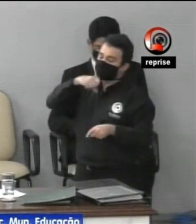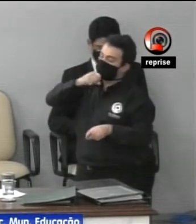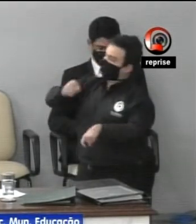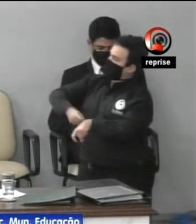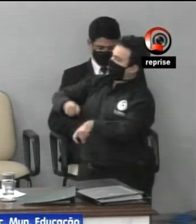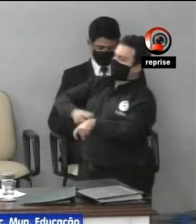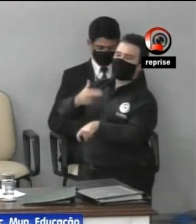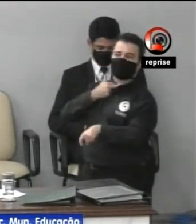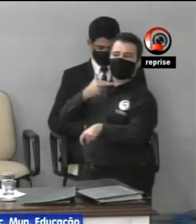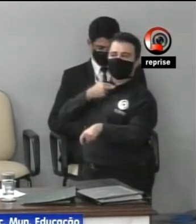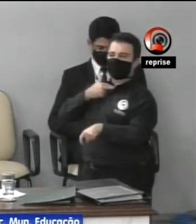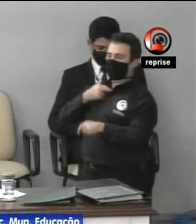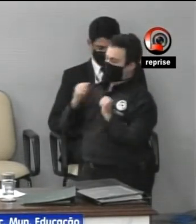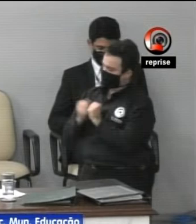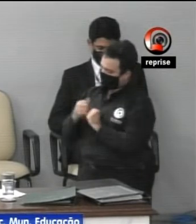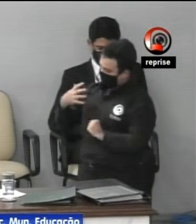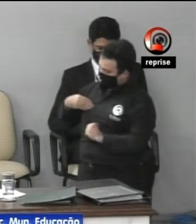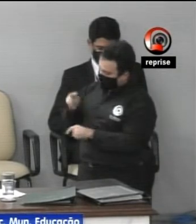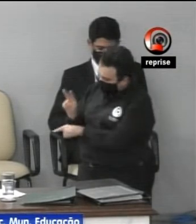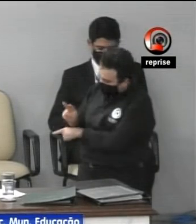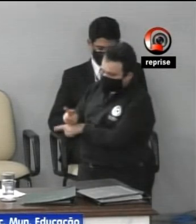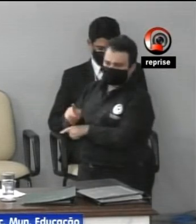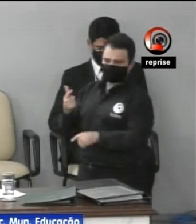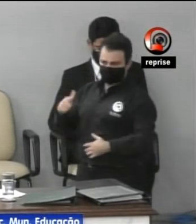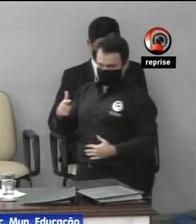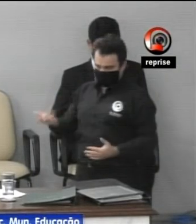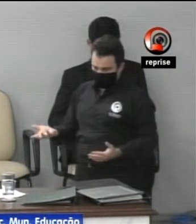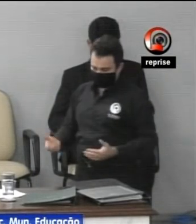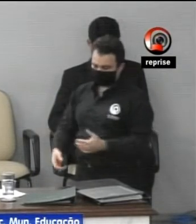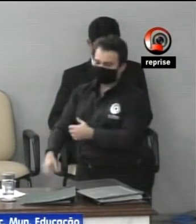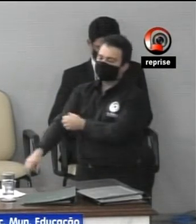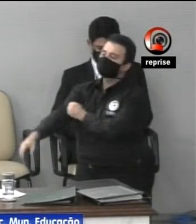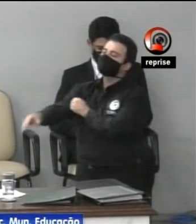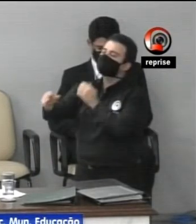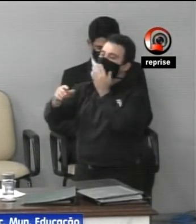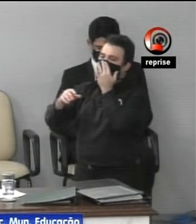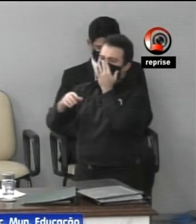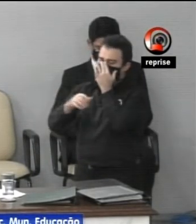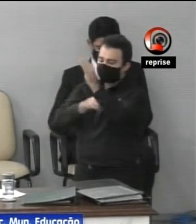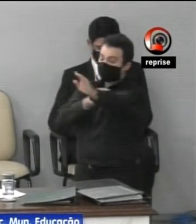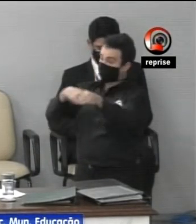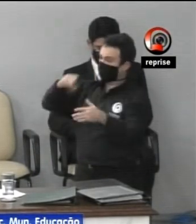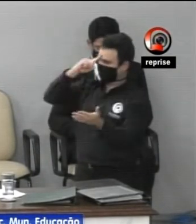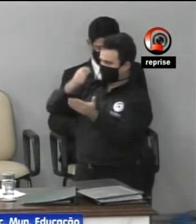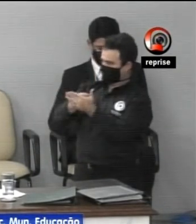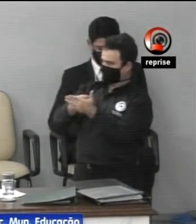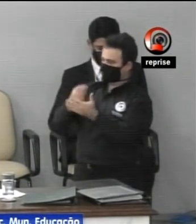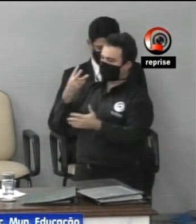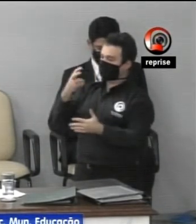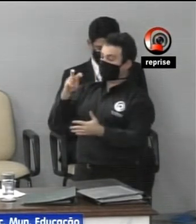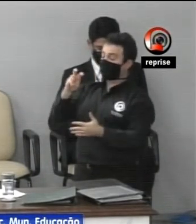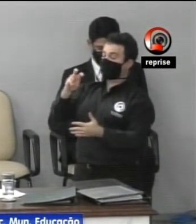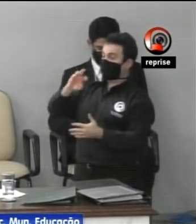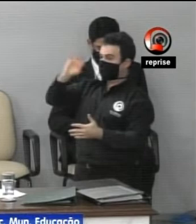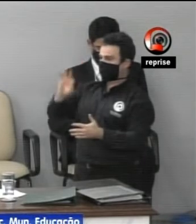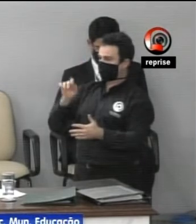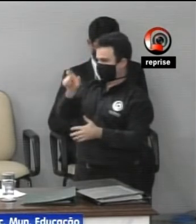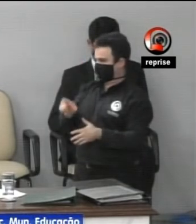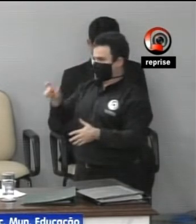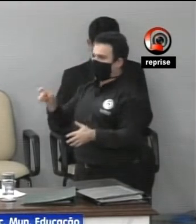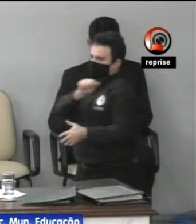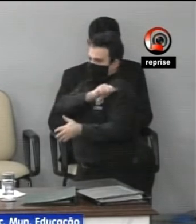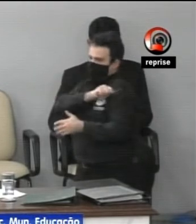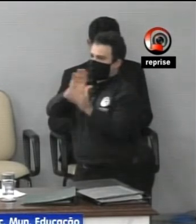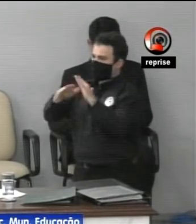que definir um recorte para esses 35%. E esses alunos que não estavam dando devolutivo, eles estavam com a questão